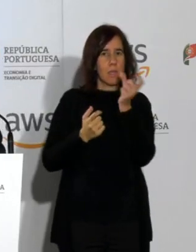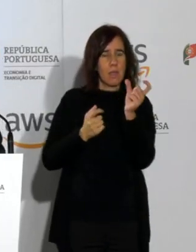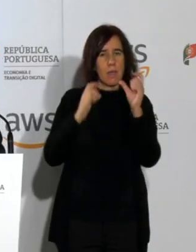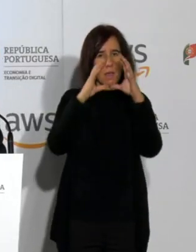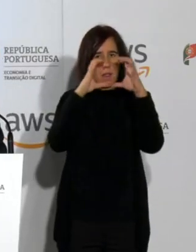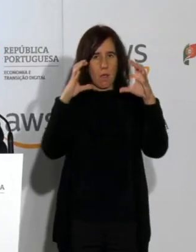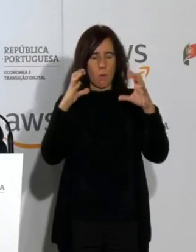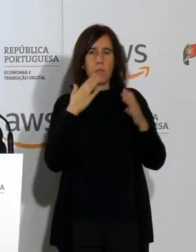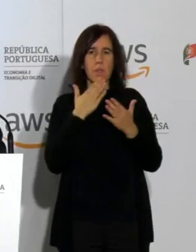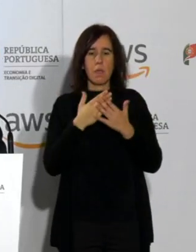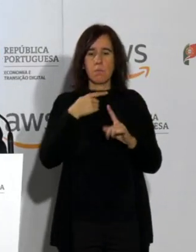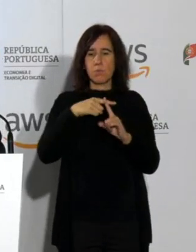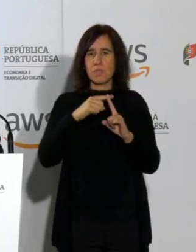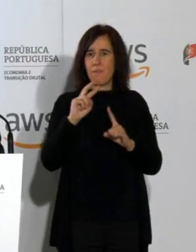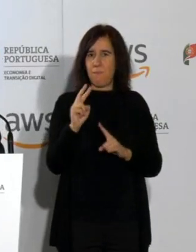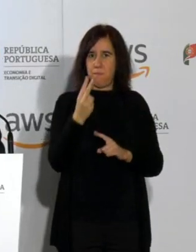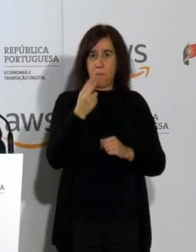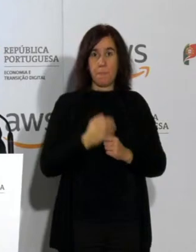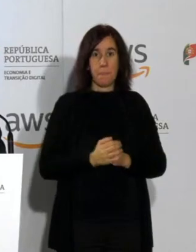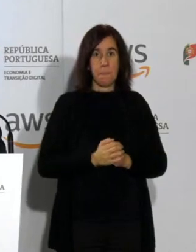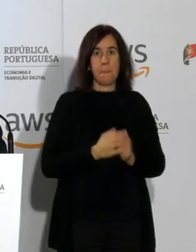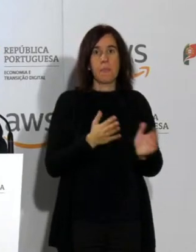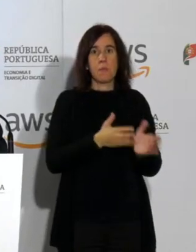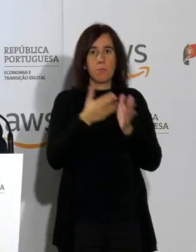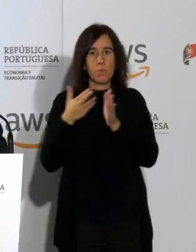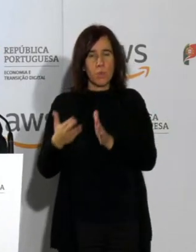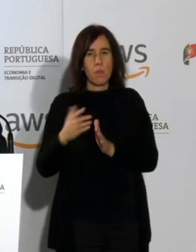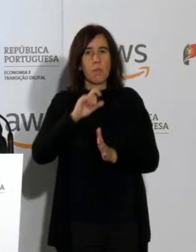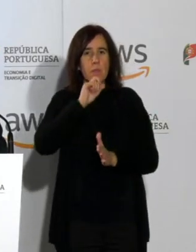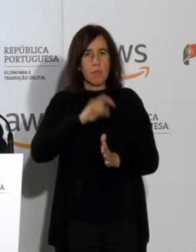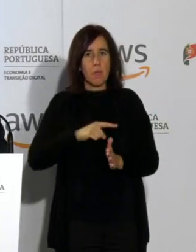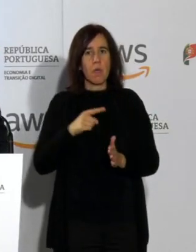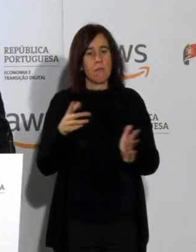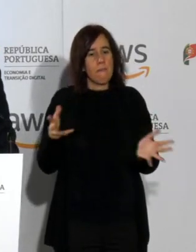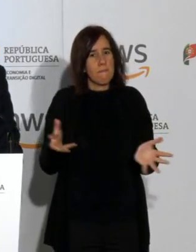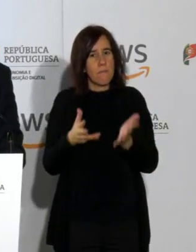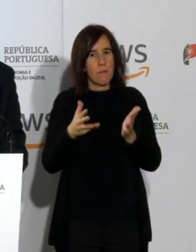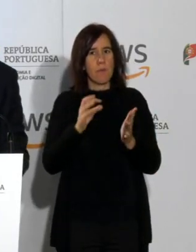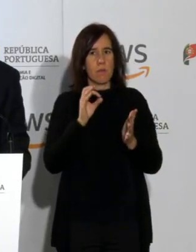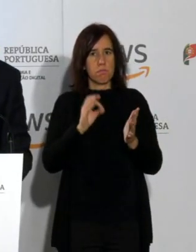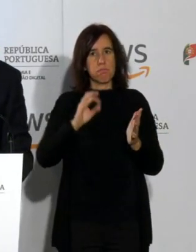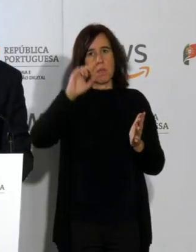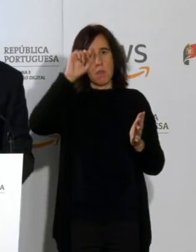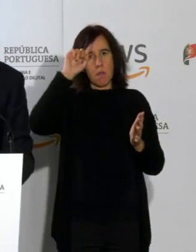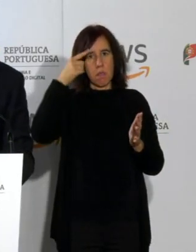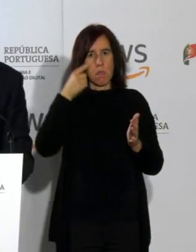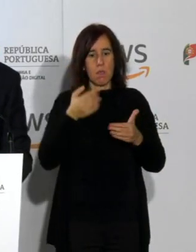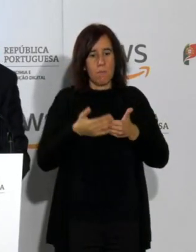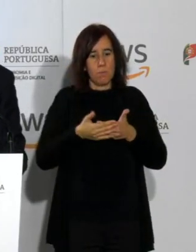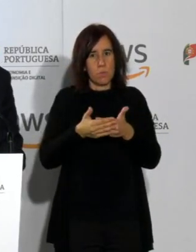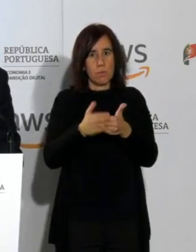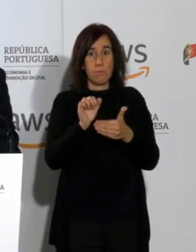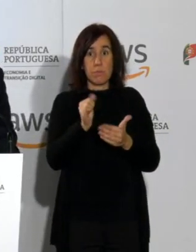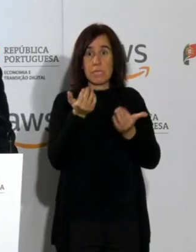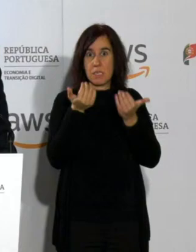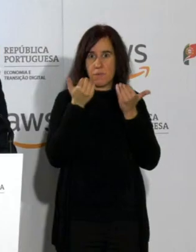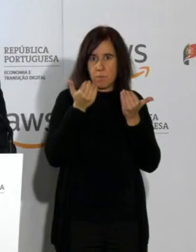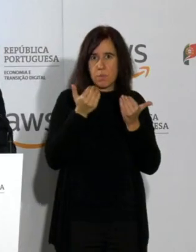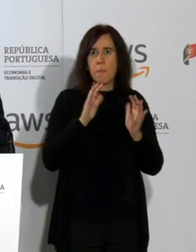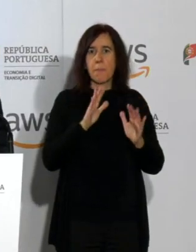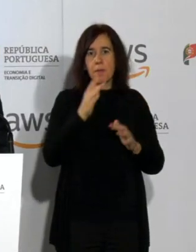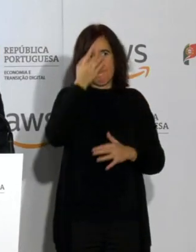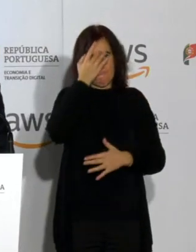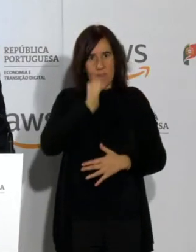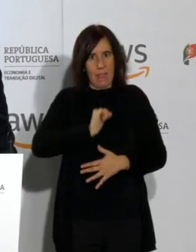impacto duplamente positivo. Por um lado, permitiu incrementar exponencialmente a capacidade de processamento da informação, mas, do meu